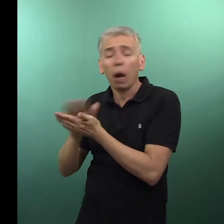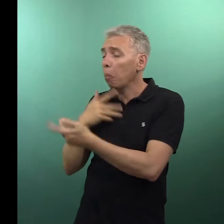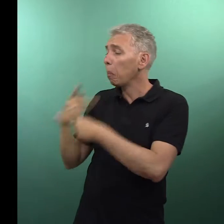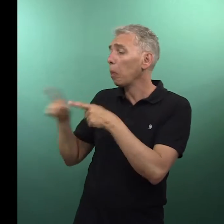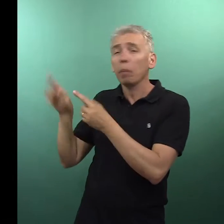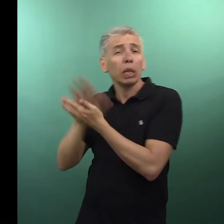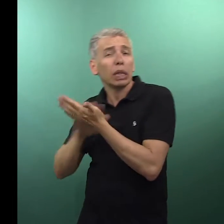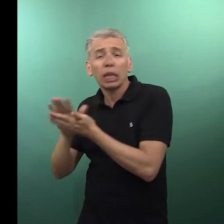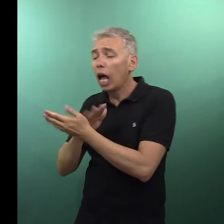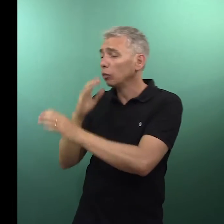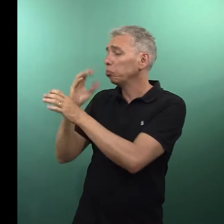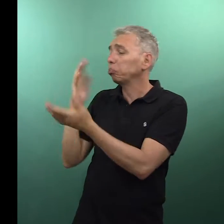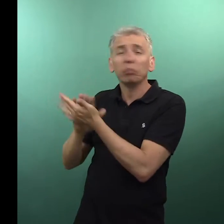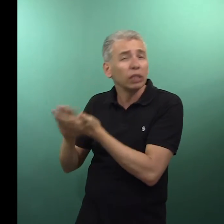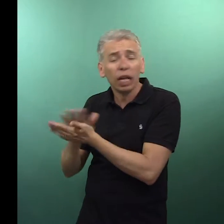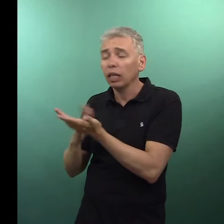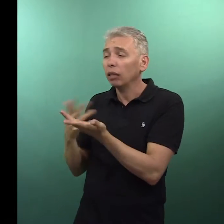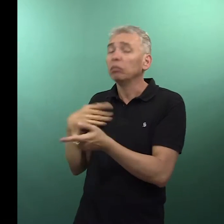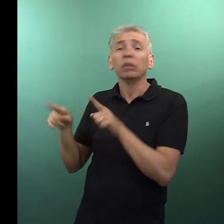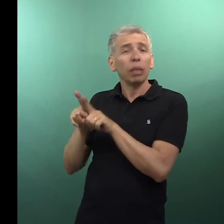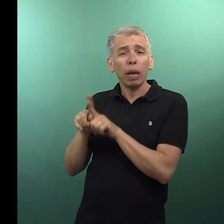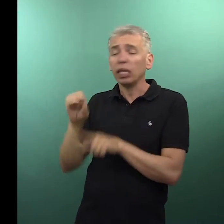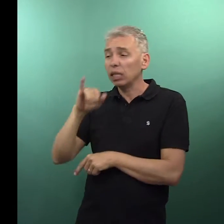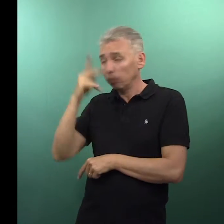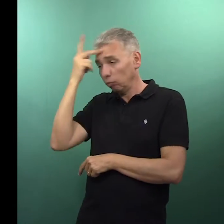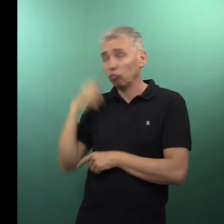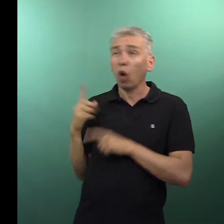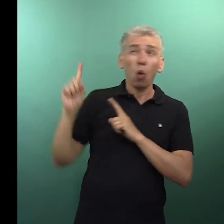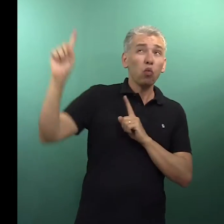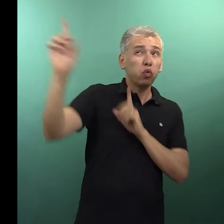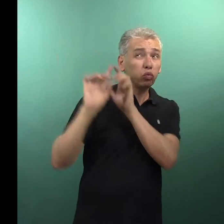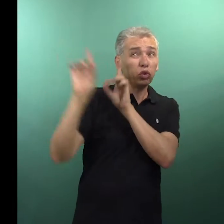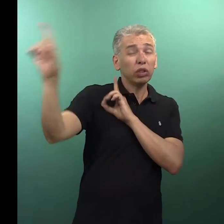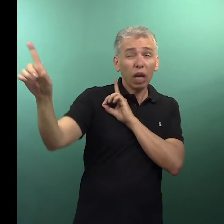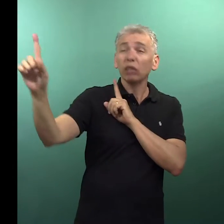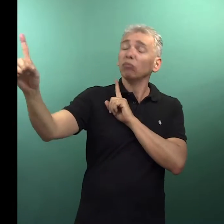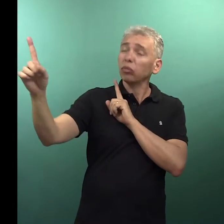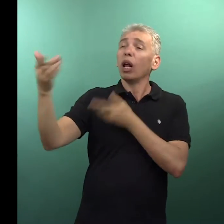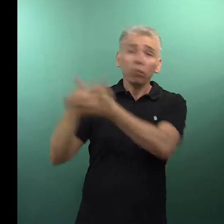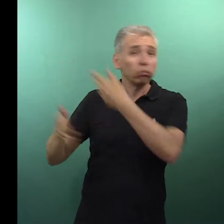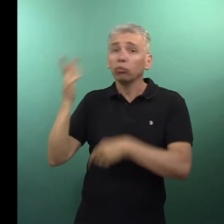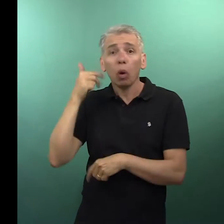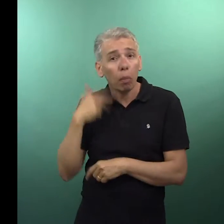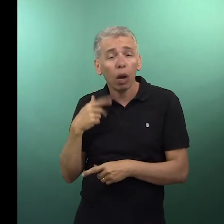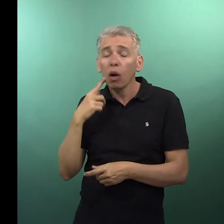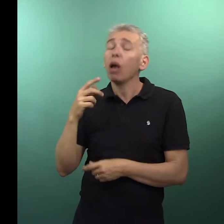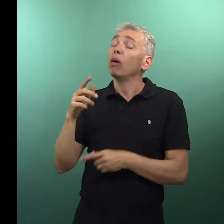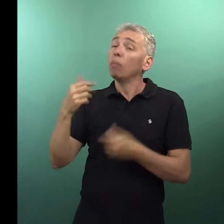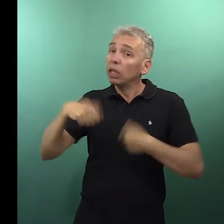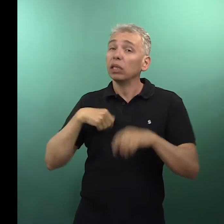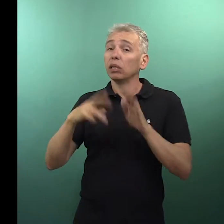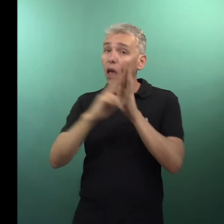elementos visuais e quaisquer informações adicionais que sejam relevantes para possibilitar a melhor